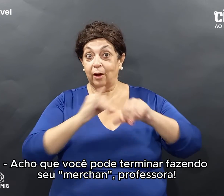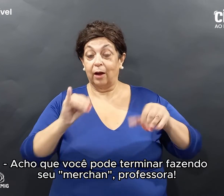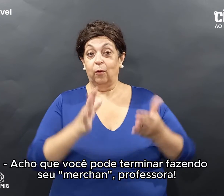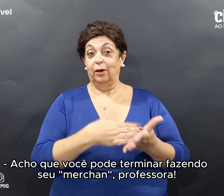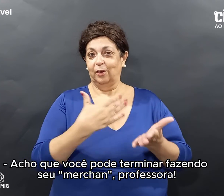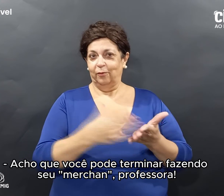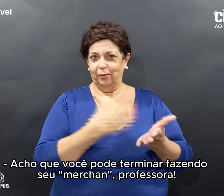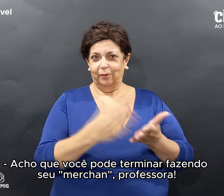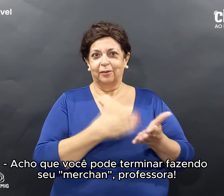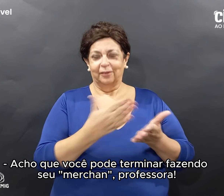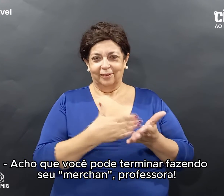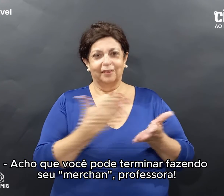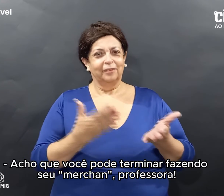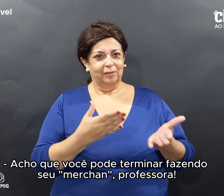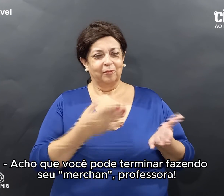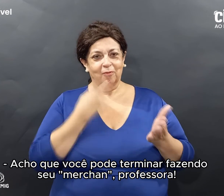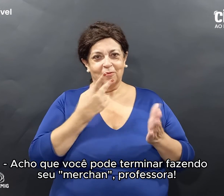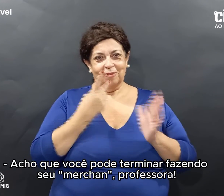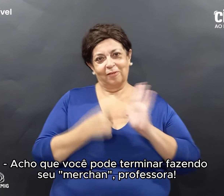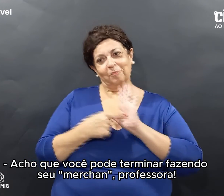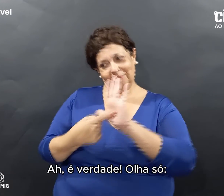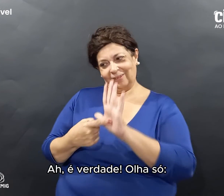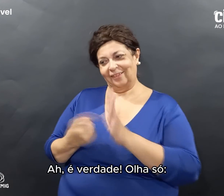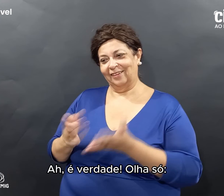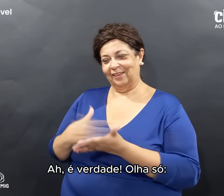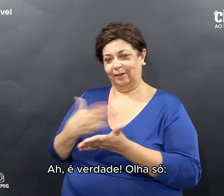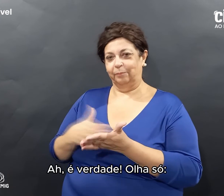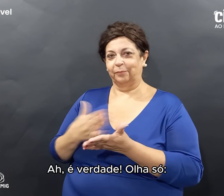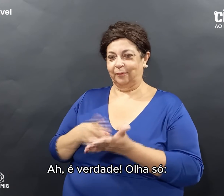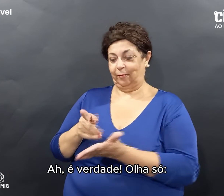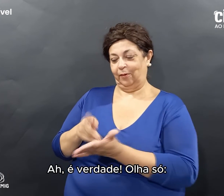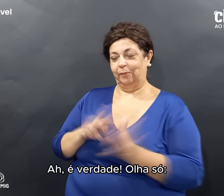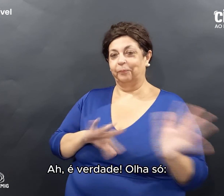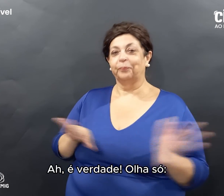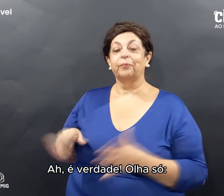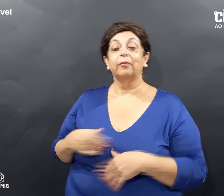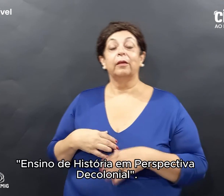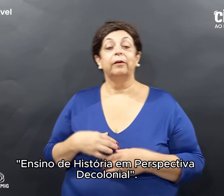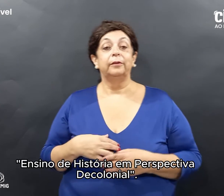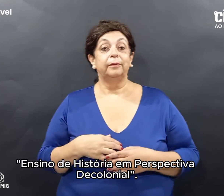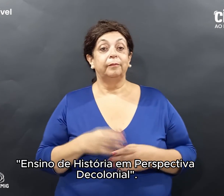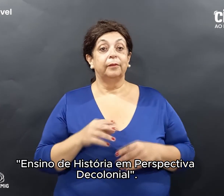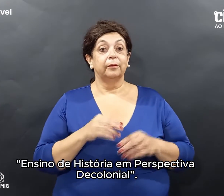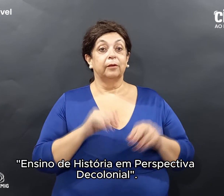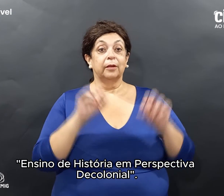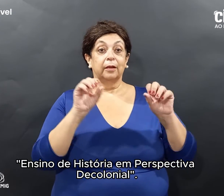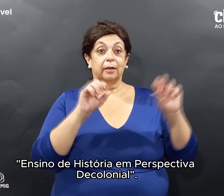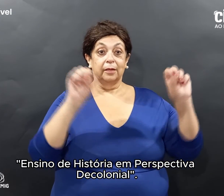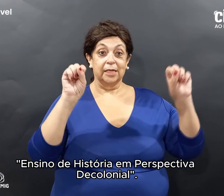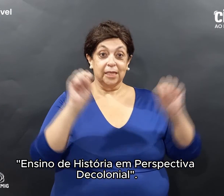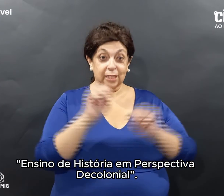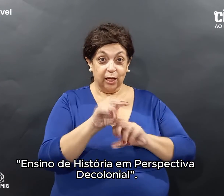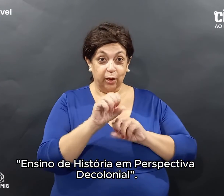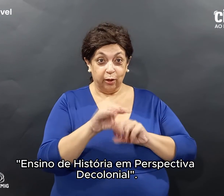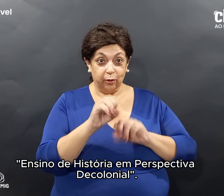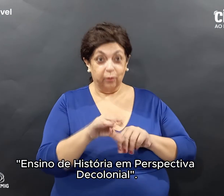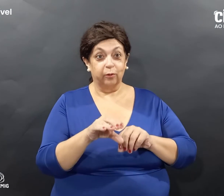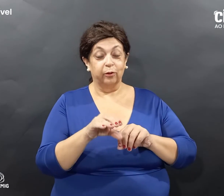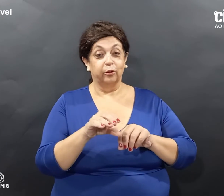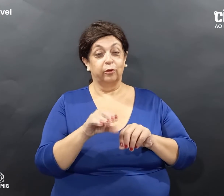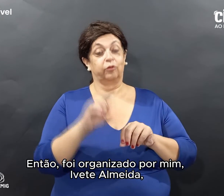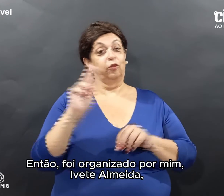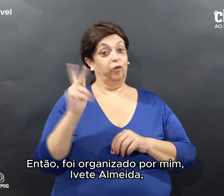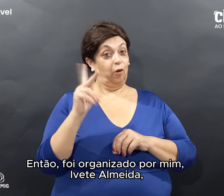Acho que você pode terminar fazendo o seu merchan, professora. Ah, é verdade, olha só. Ensino de História em Perspectiva